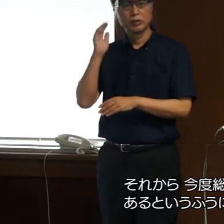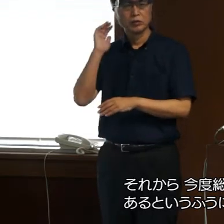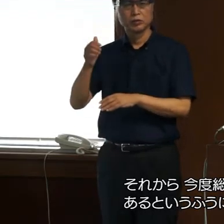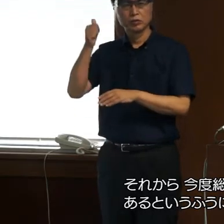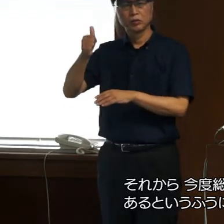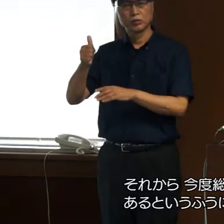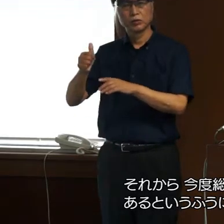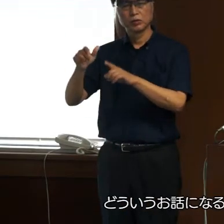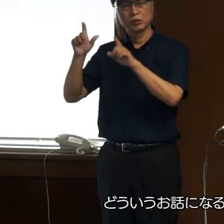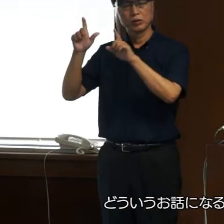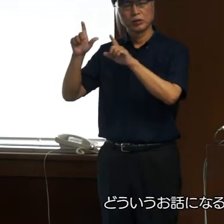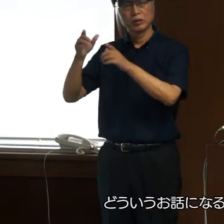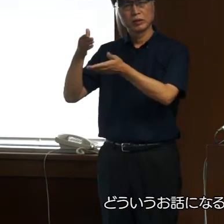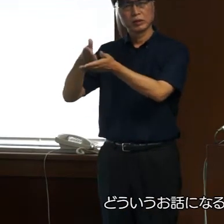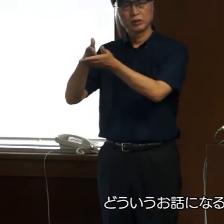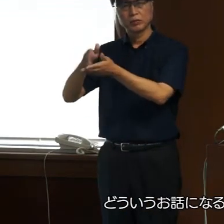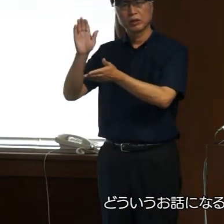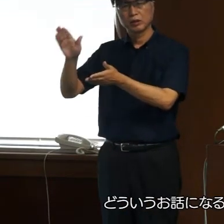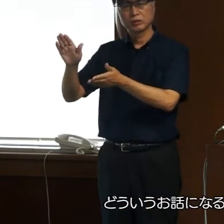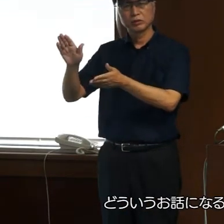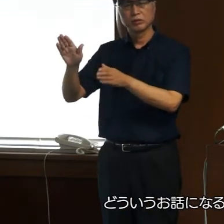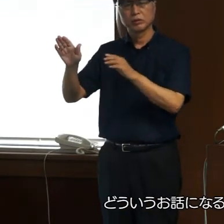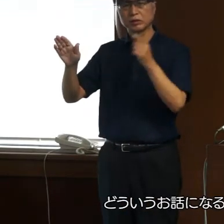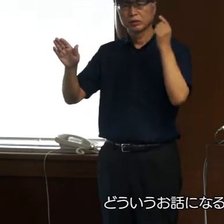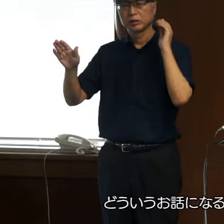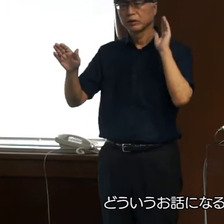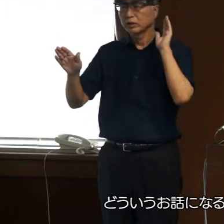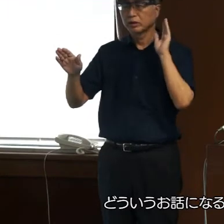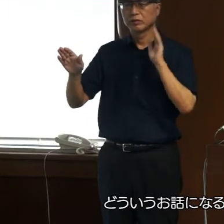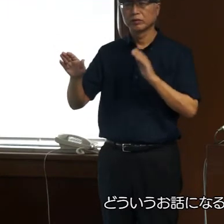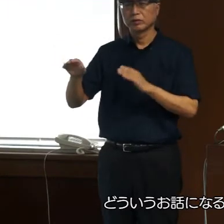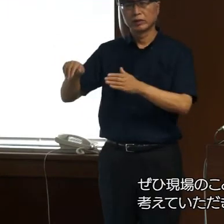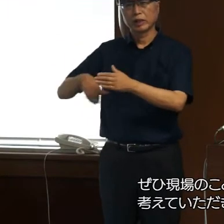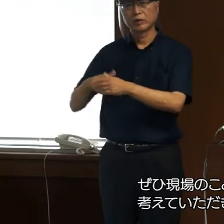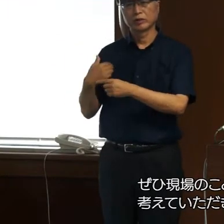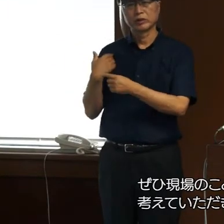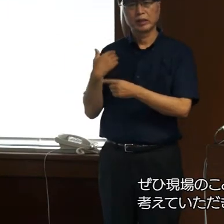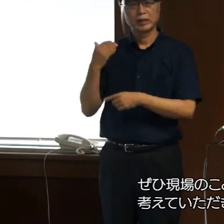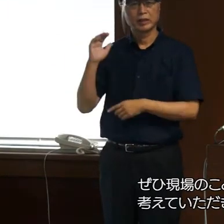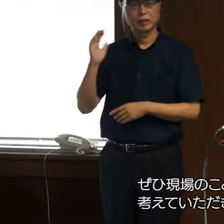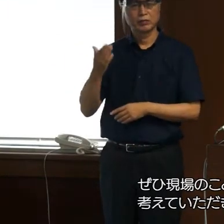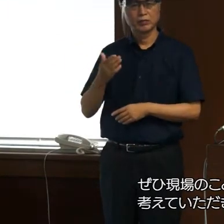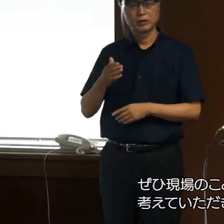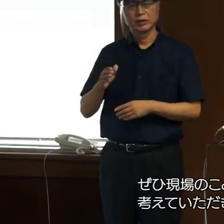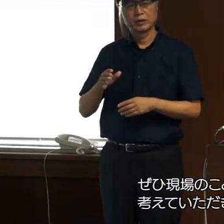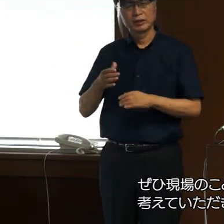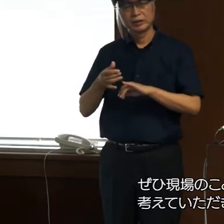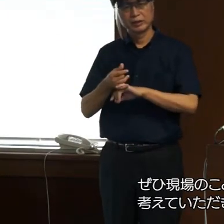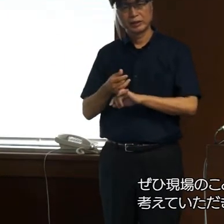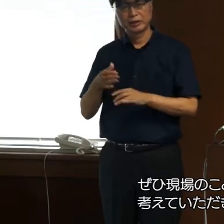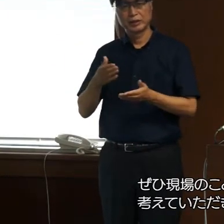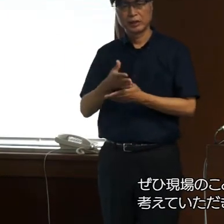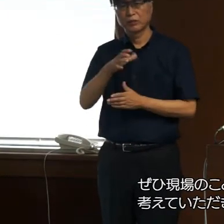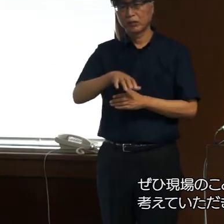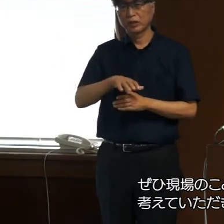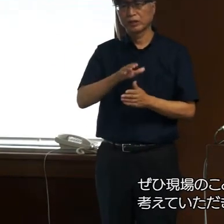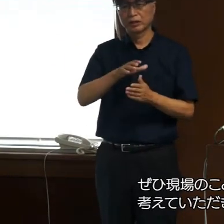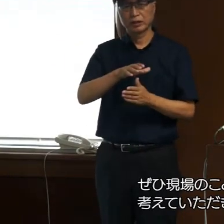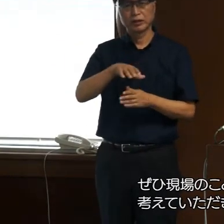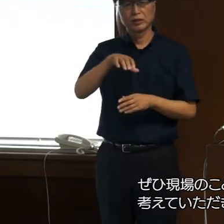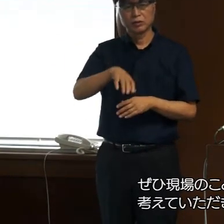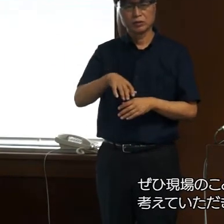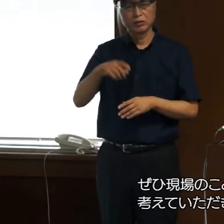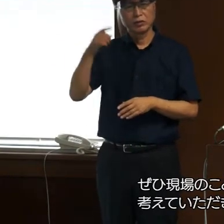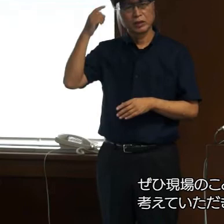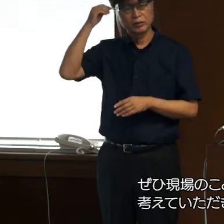に聞いてますけれども、例えば話になるか私も知りませんけれども、ぜひ現場のことも考えていただきたいとは思います